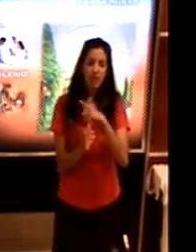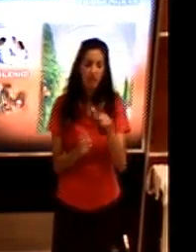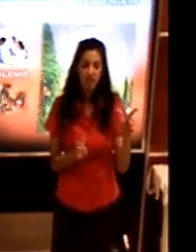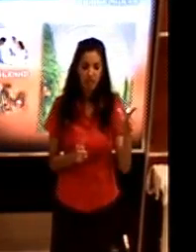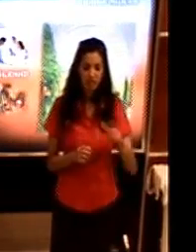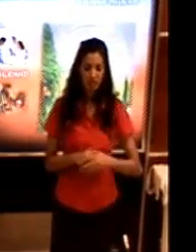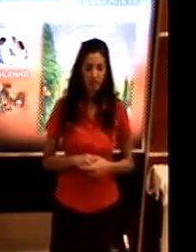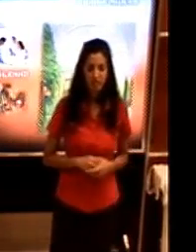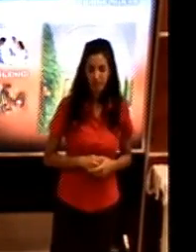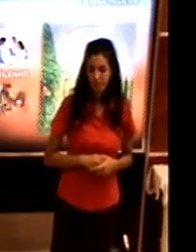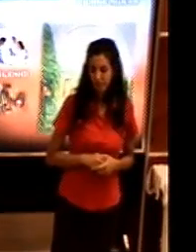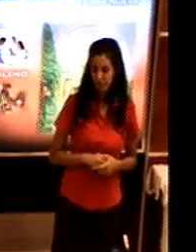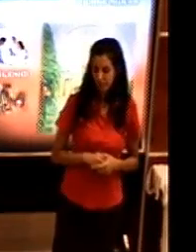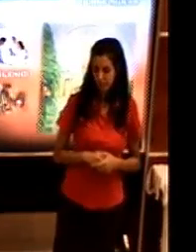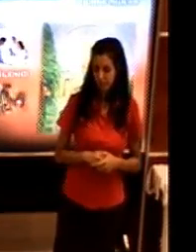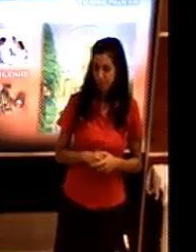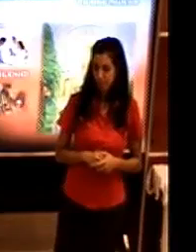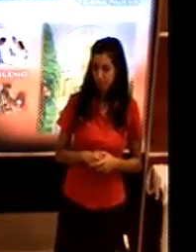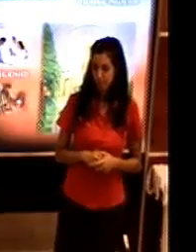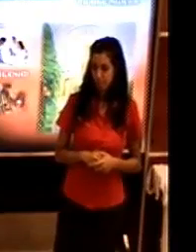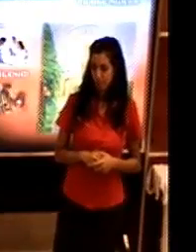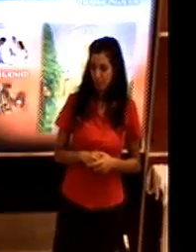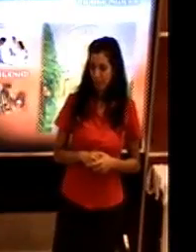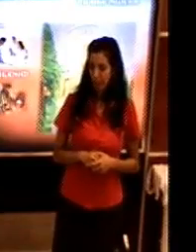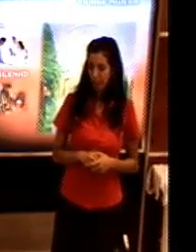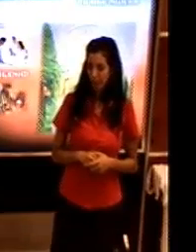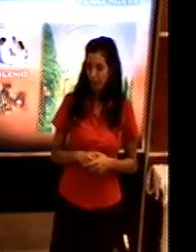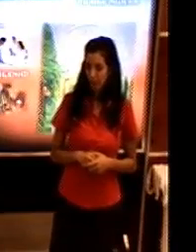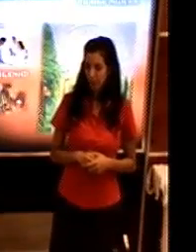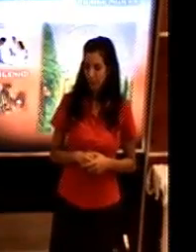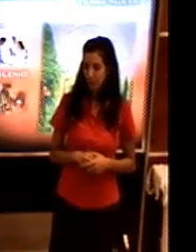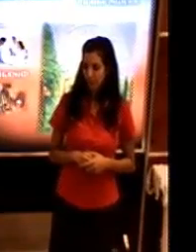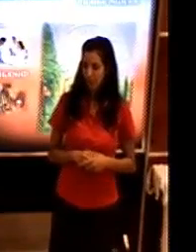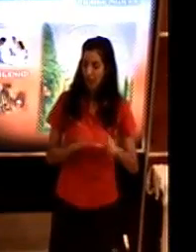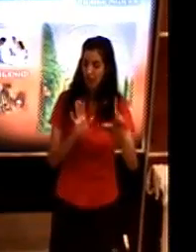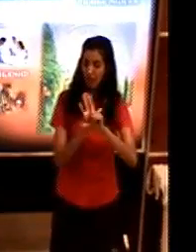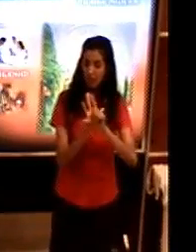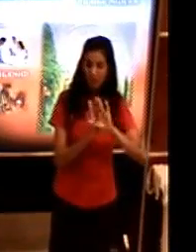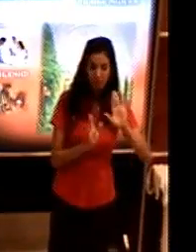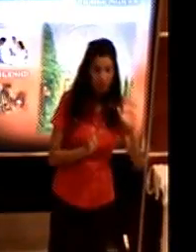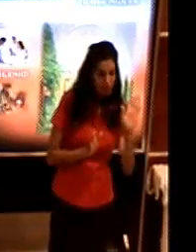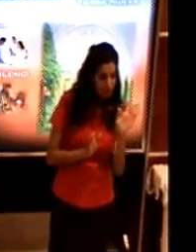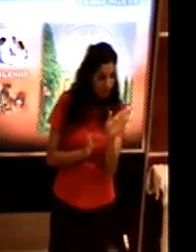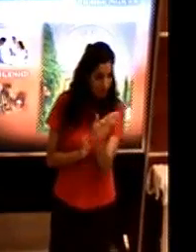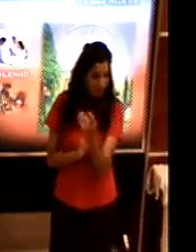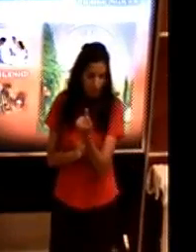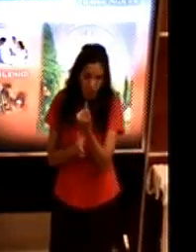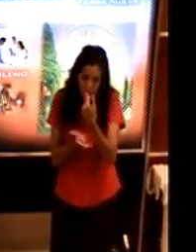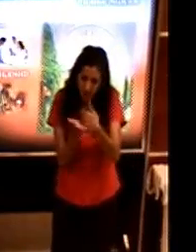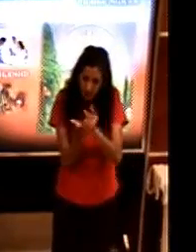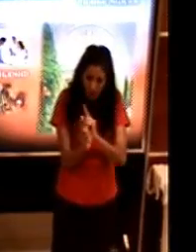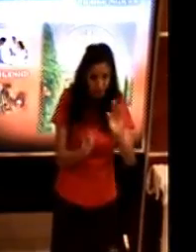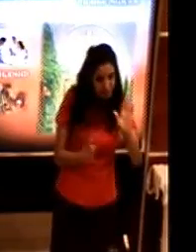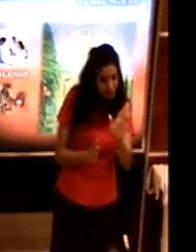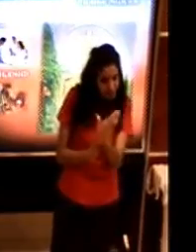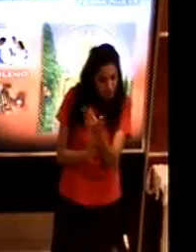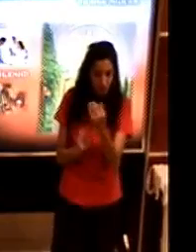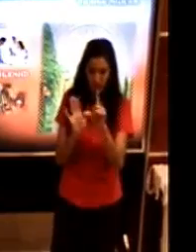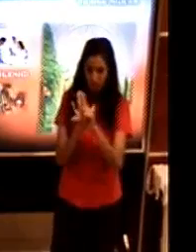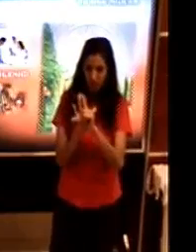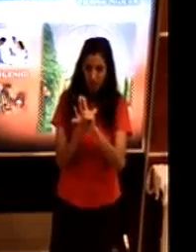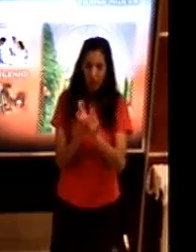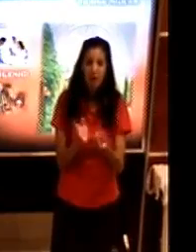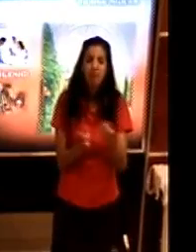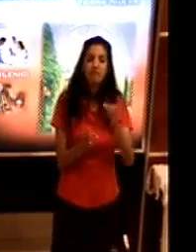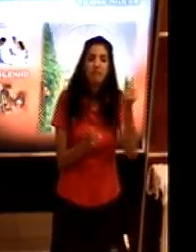mandamiento de la ley divina? Y hermanos, estoy hablando de toda la ley, no de una parte de la ley. Incluyendo el sábado,